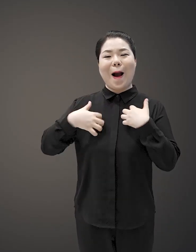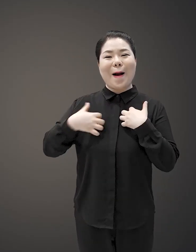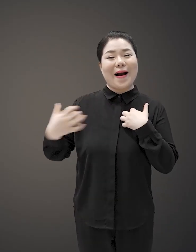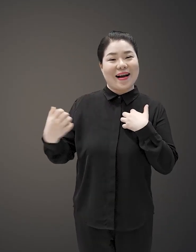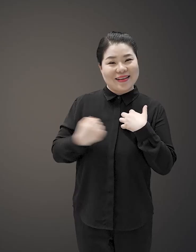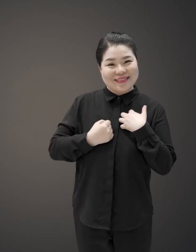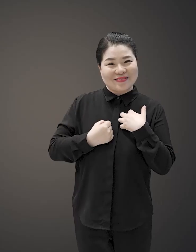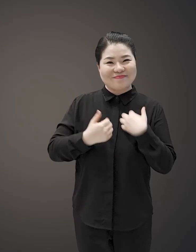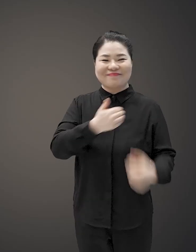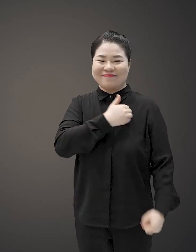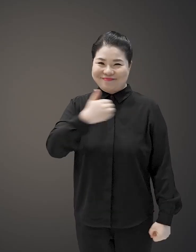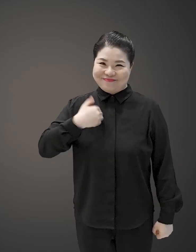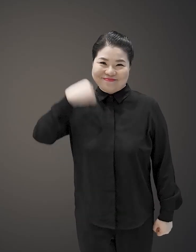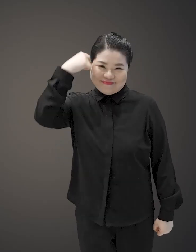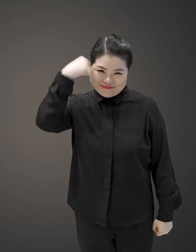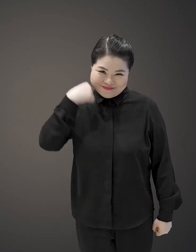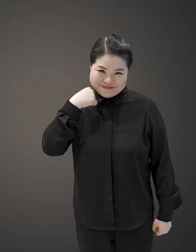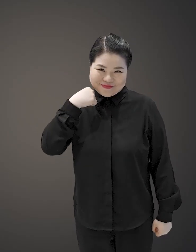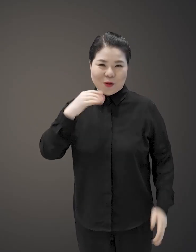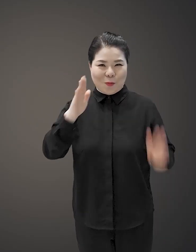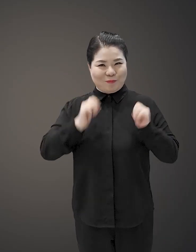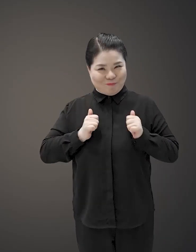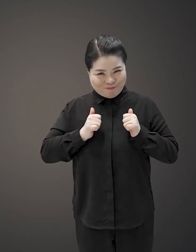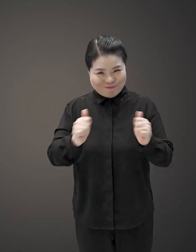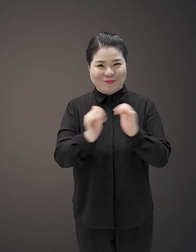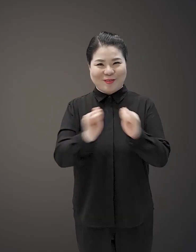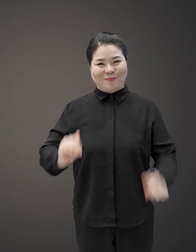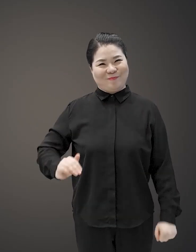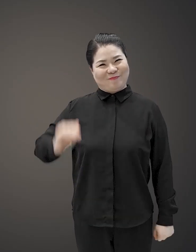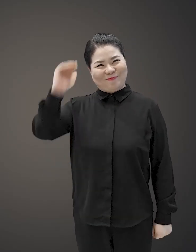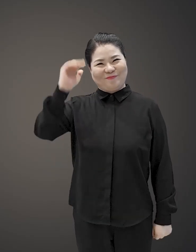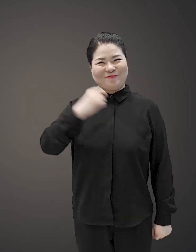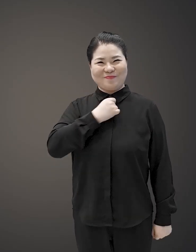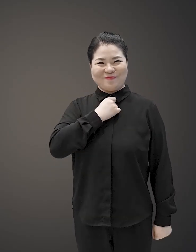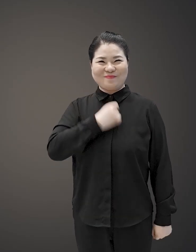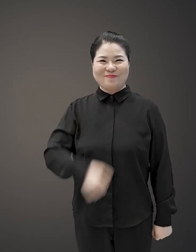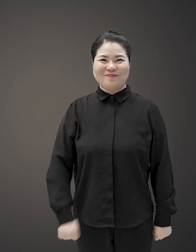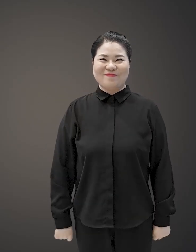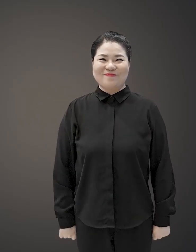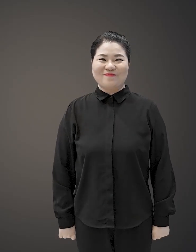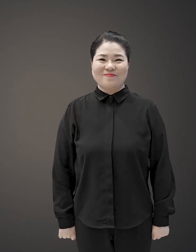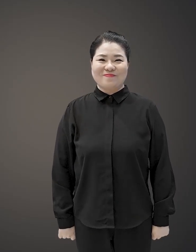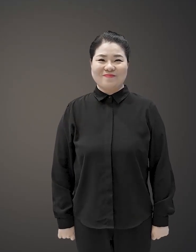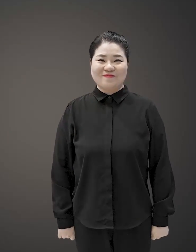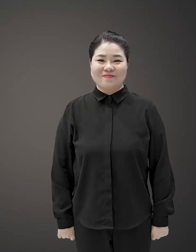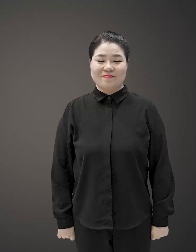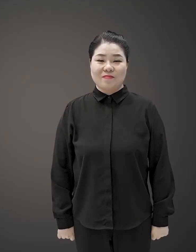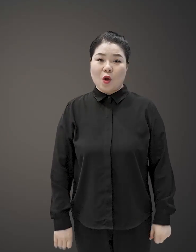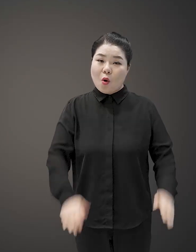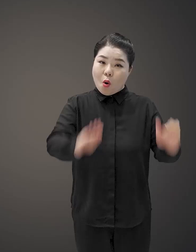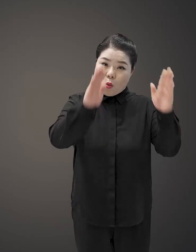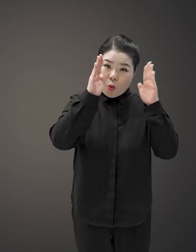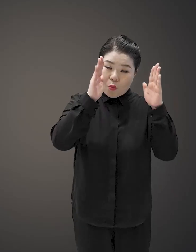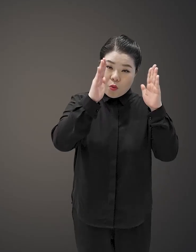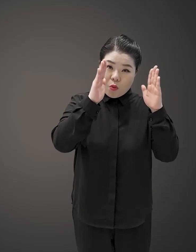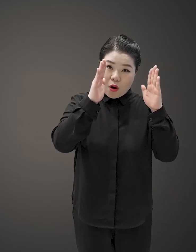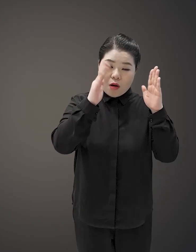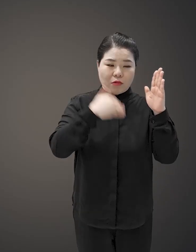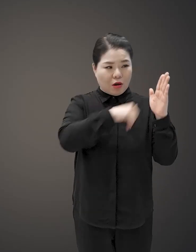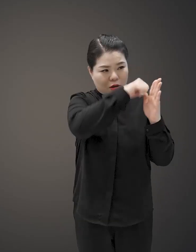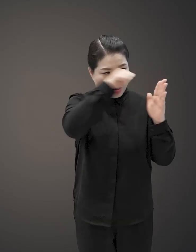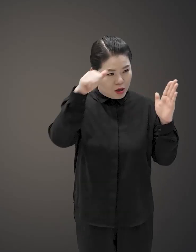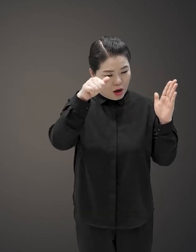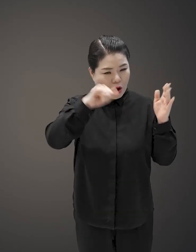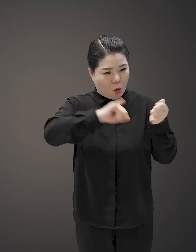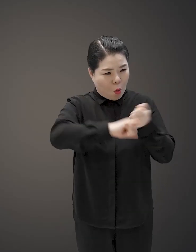느끼고 그거에 만족감을 가지면서 열심히 공부할 수 있는 사람으로 성장하고 싶어요. 질문 8. 왜 공부가 내